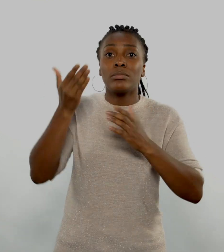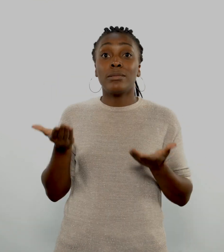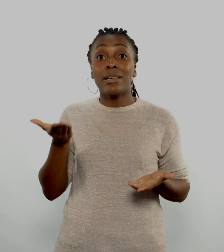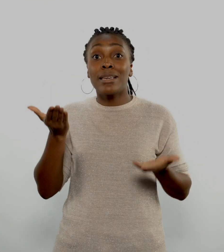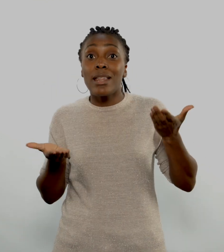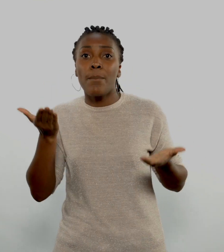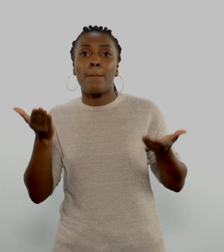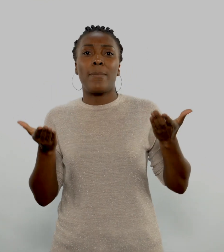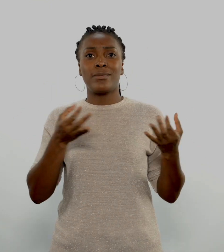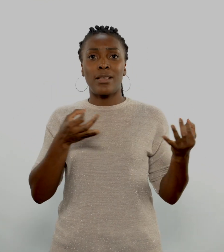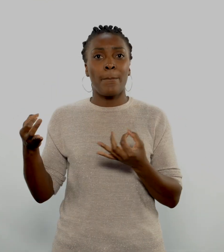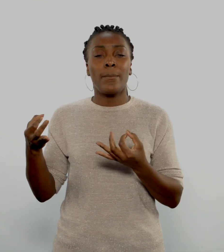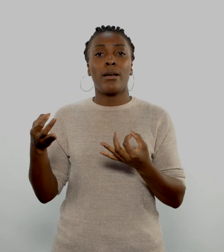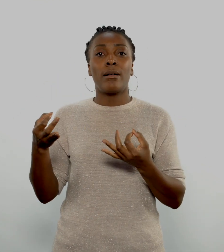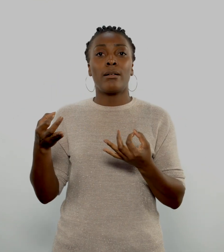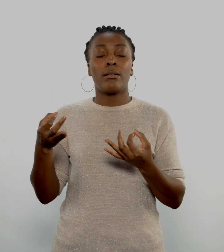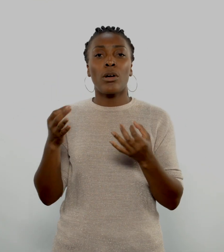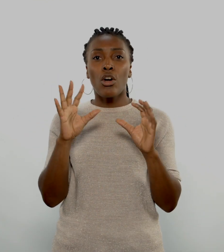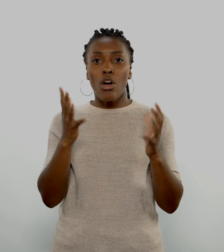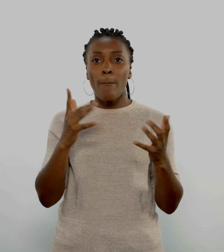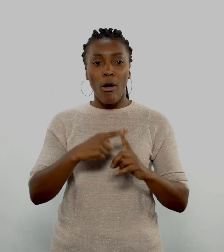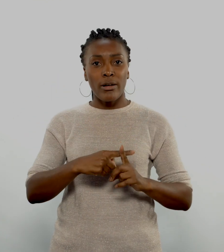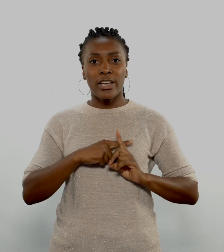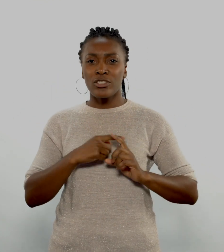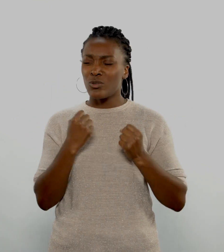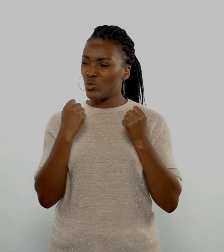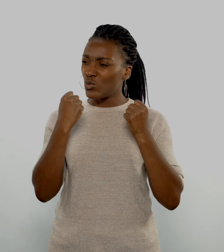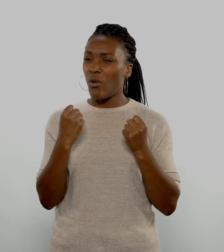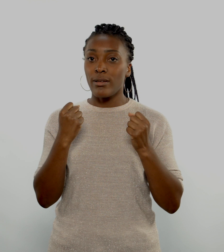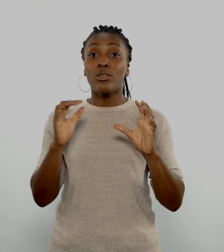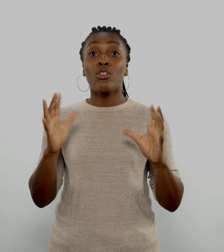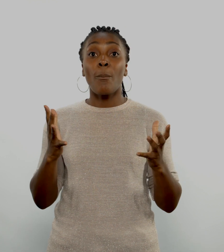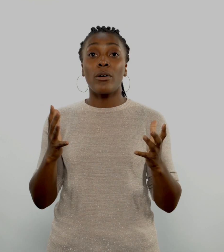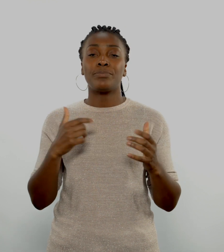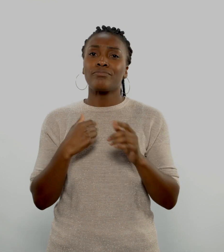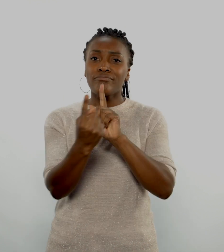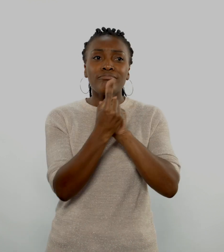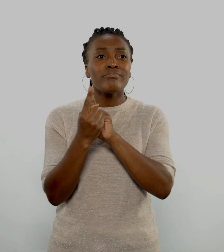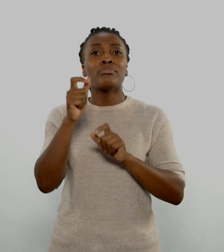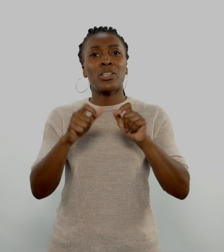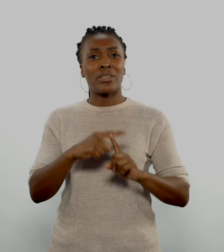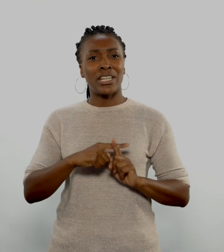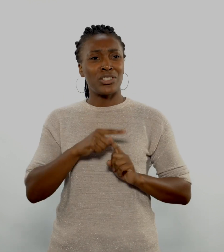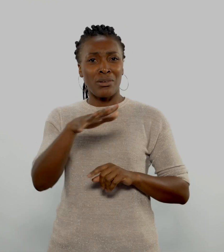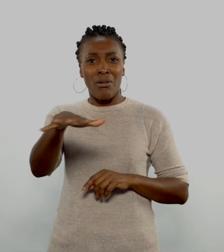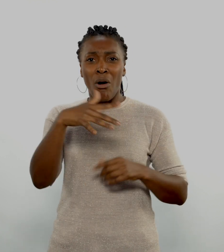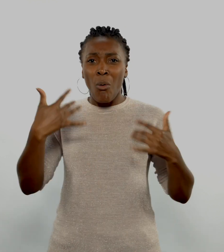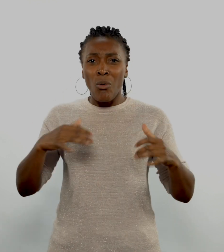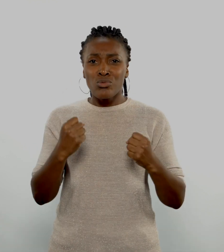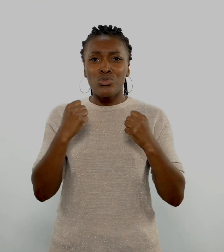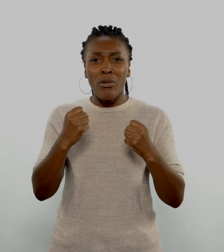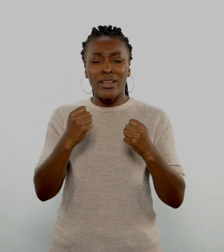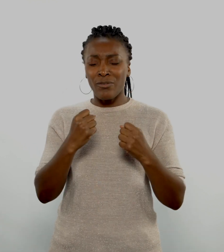croissance, équilibre, stabilité. Alors comment faire pour être un chrétien super solide? Moi j'ai rencontré des chrétiens qui étaient forts dans leur